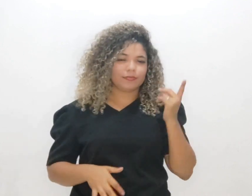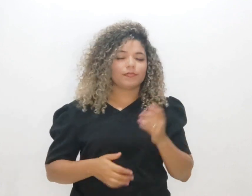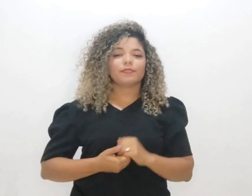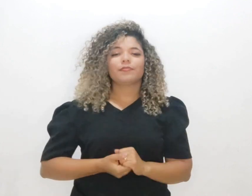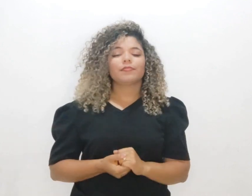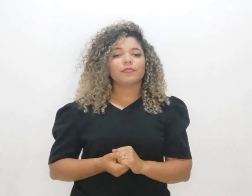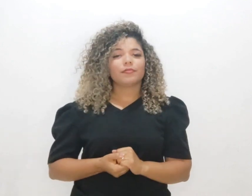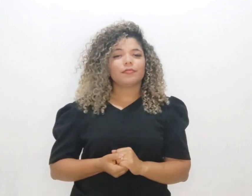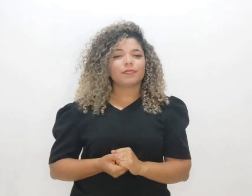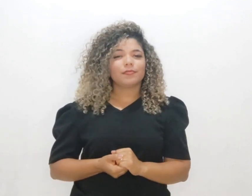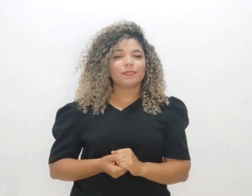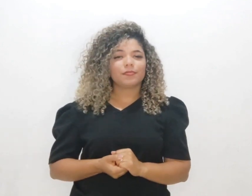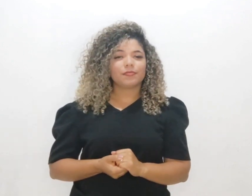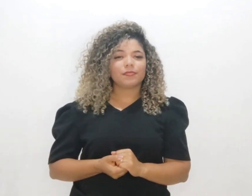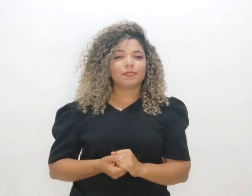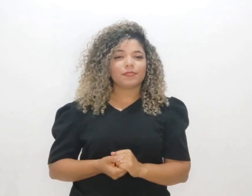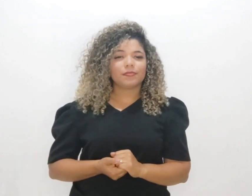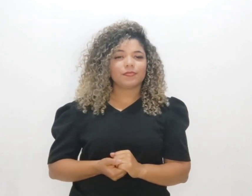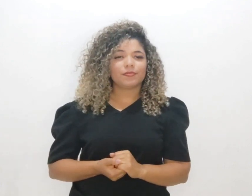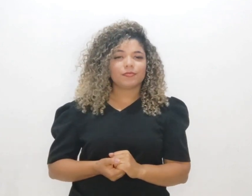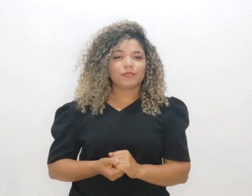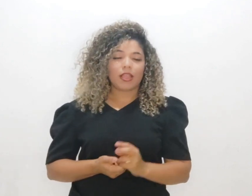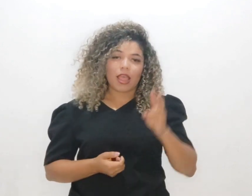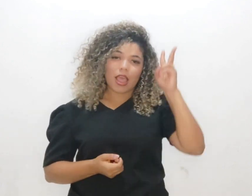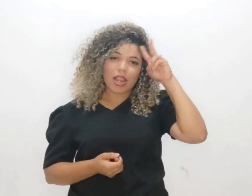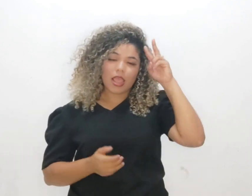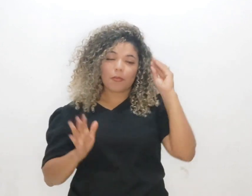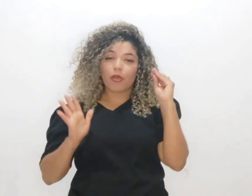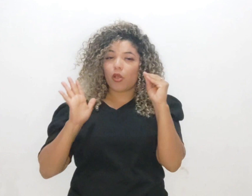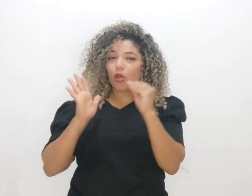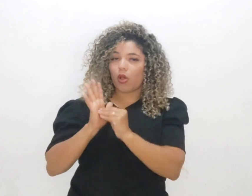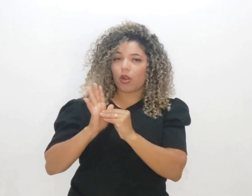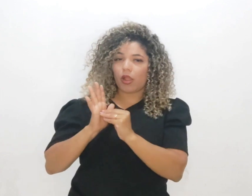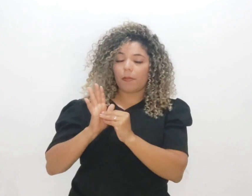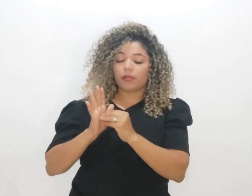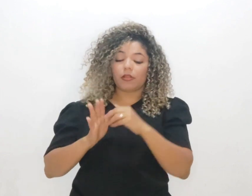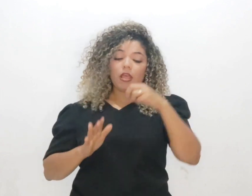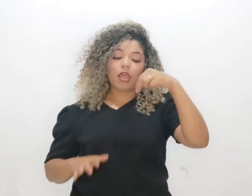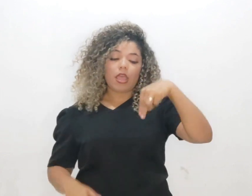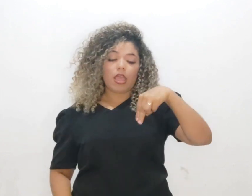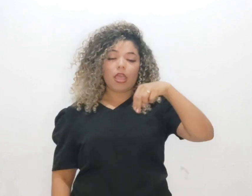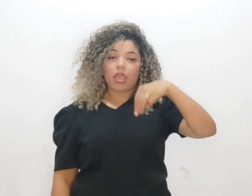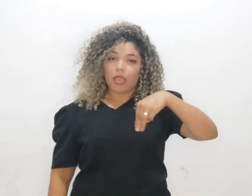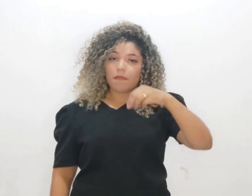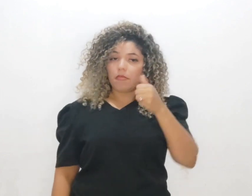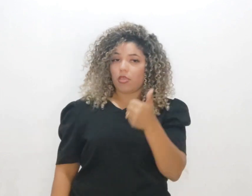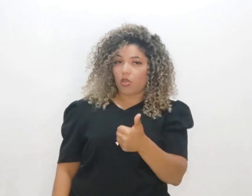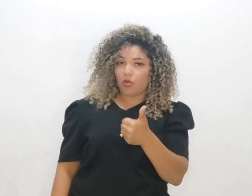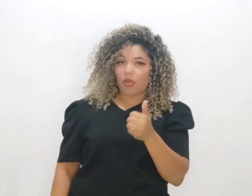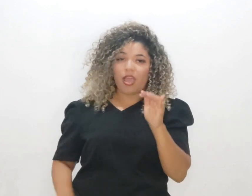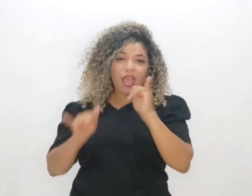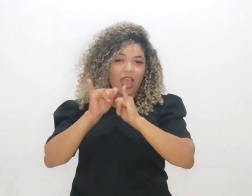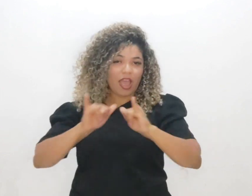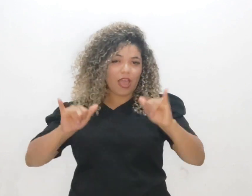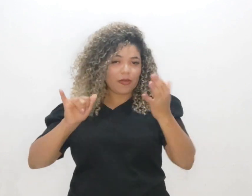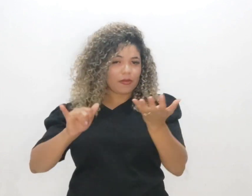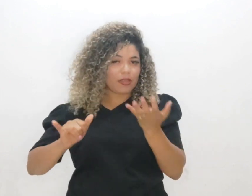Lembrando que colocamos o nosso motor na porta N1. As informações que vamos buscar será da porta